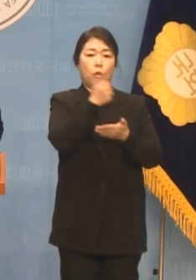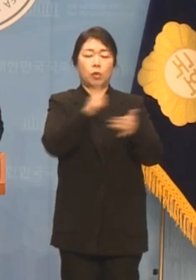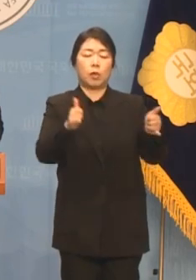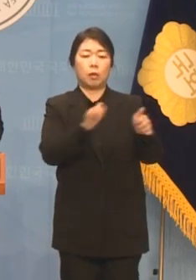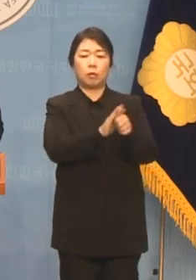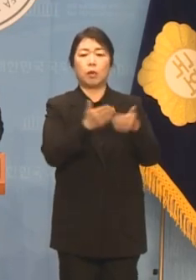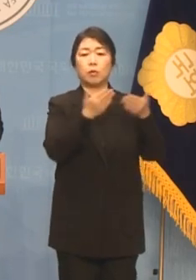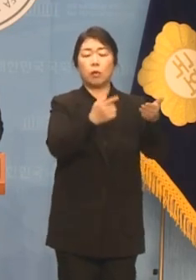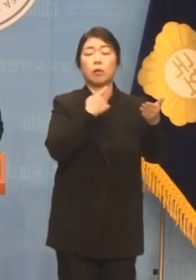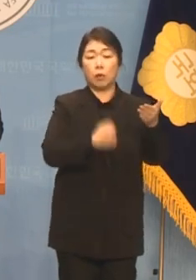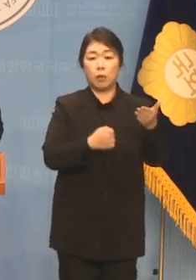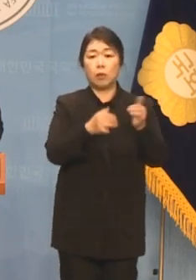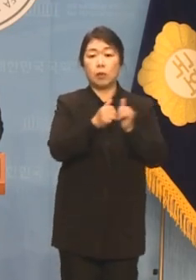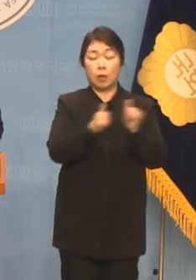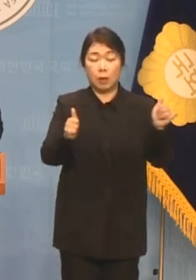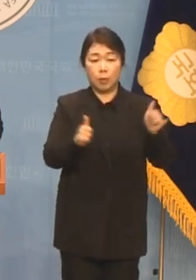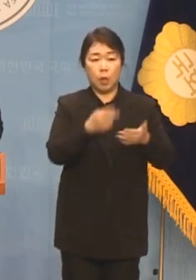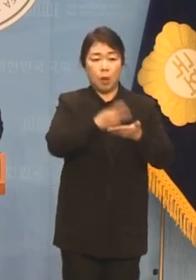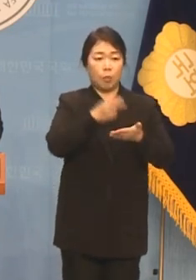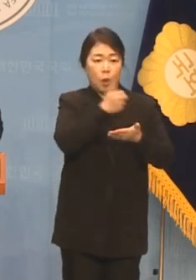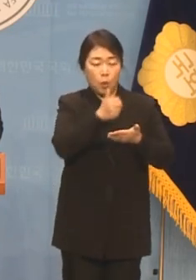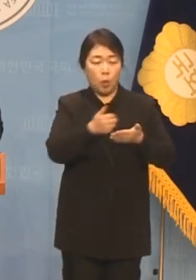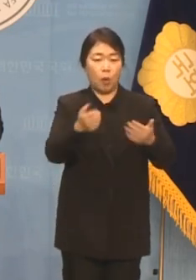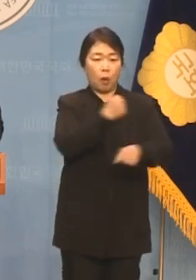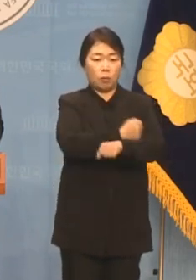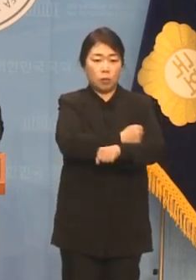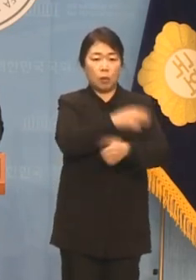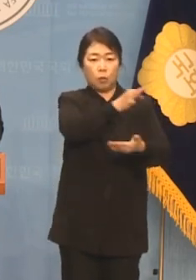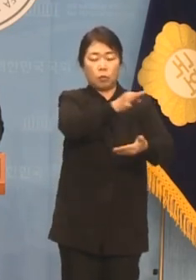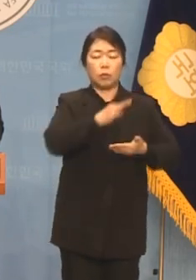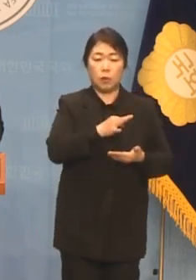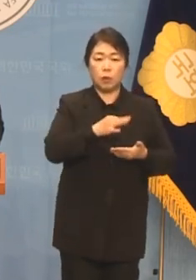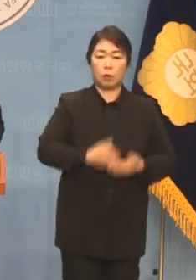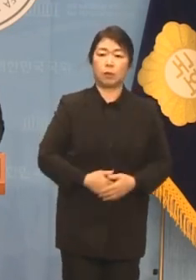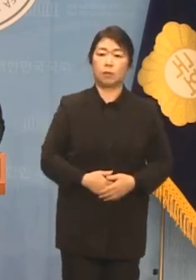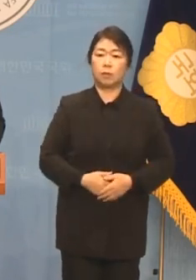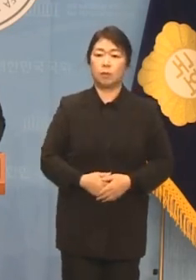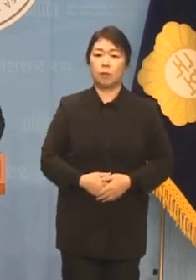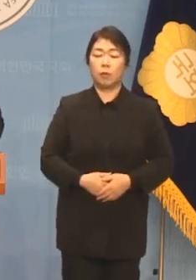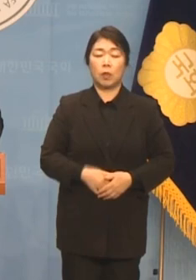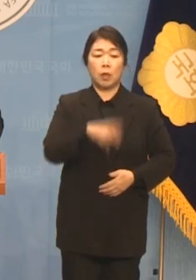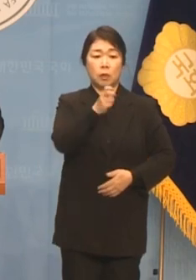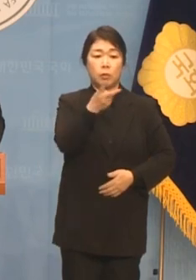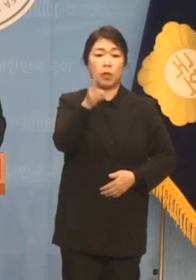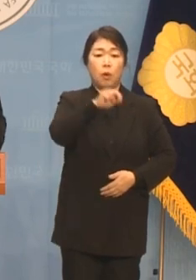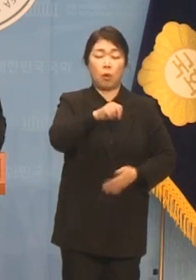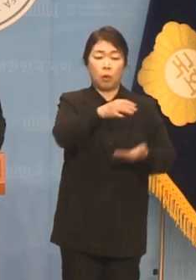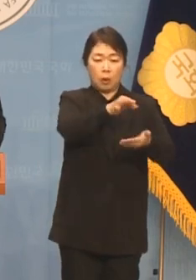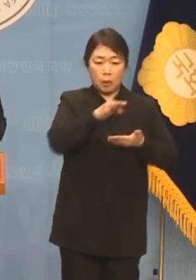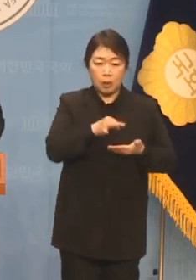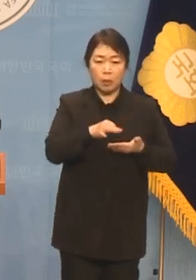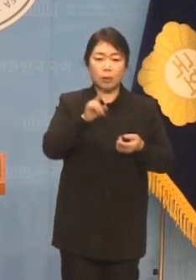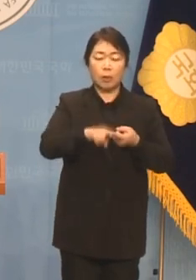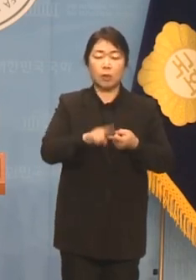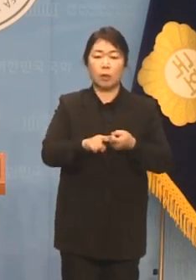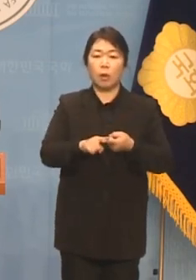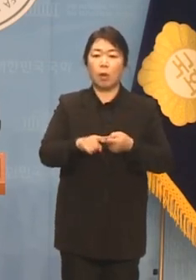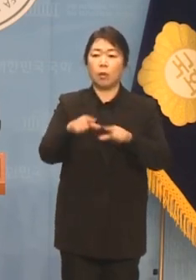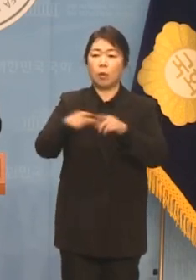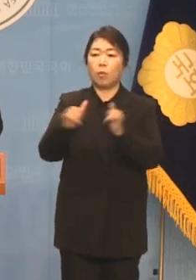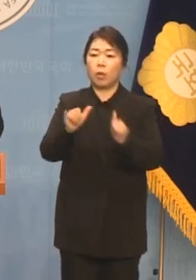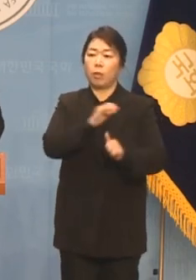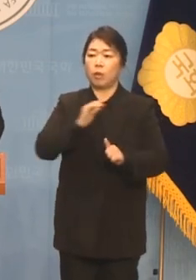가족의 정간 비이 22억원과 서민 배신에 대한 답을 내놓아야 할